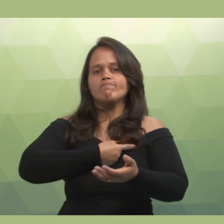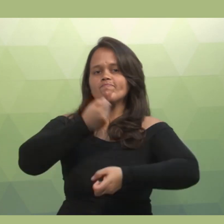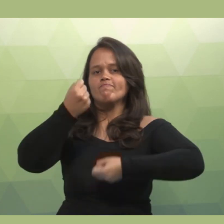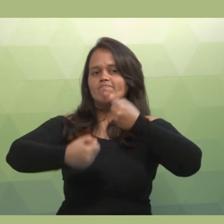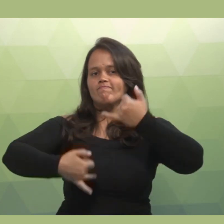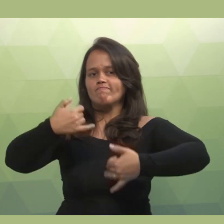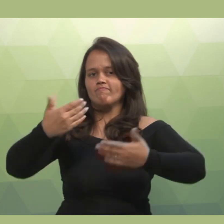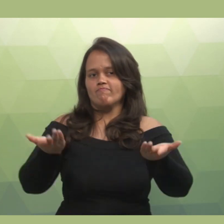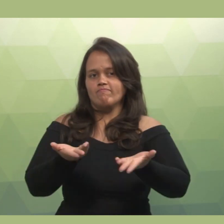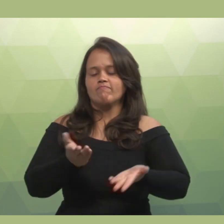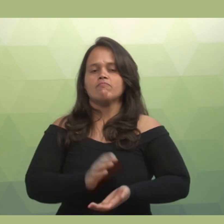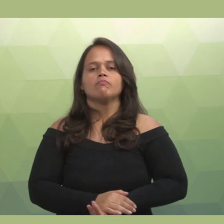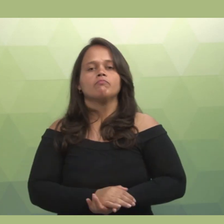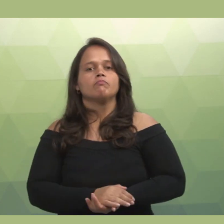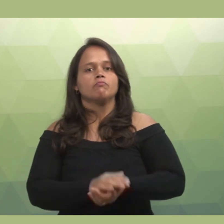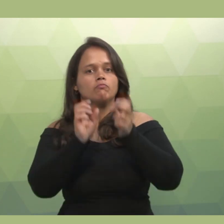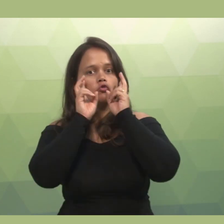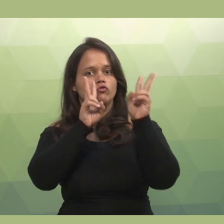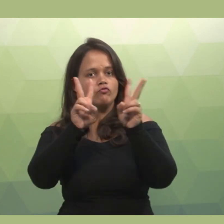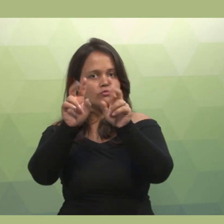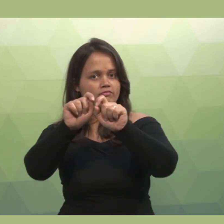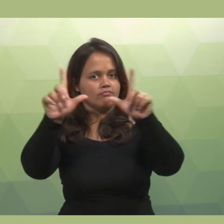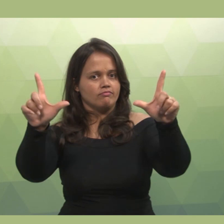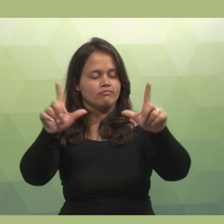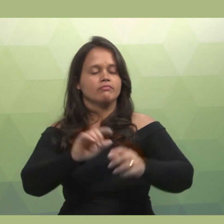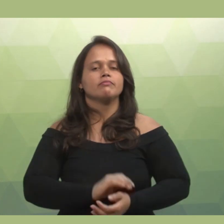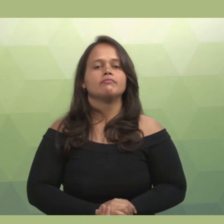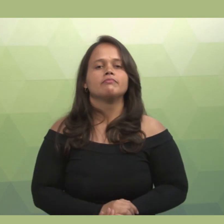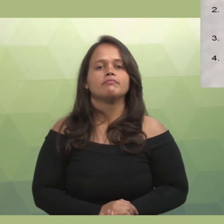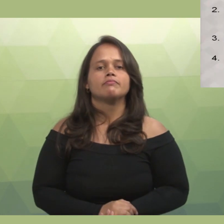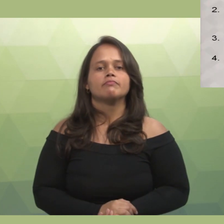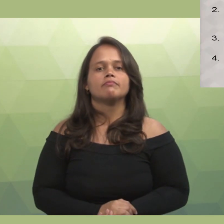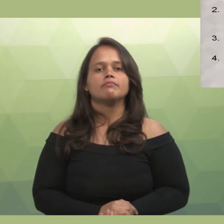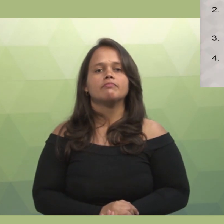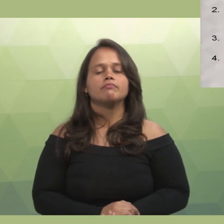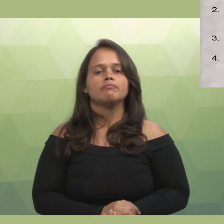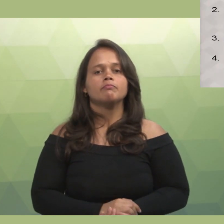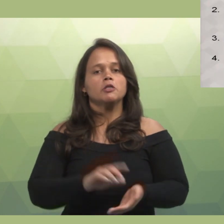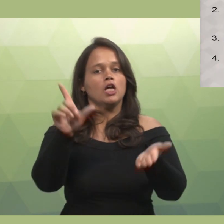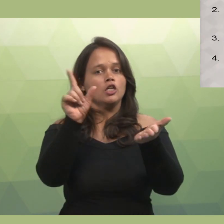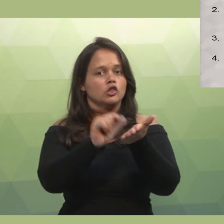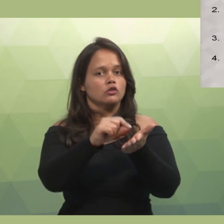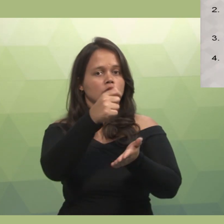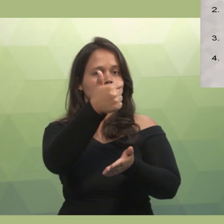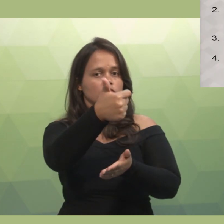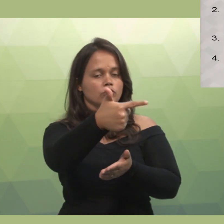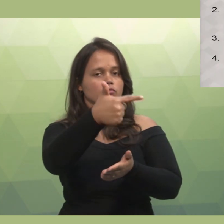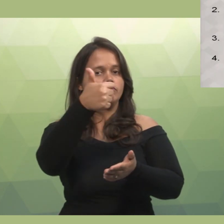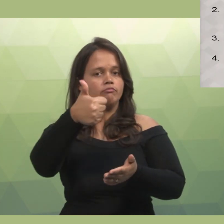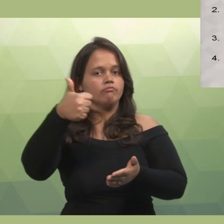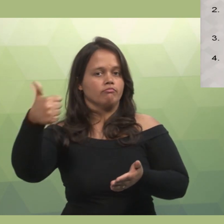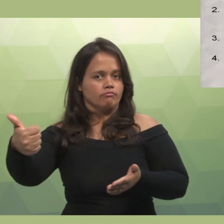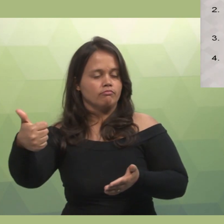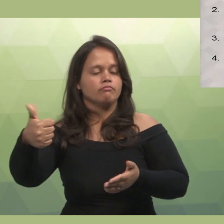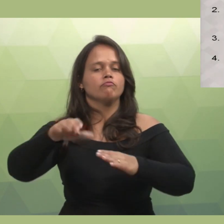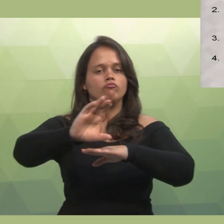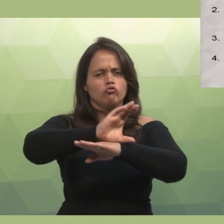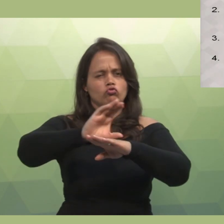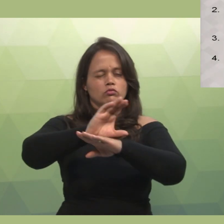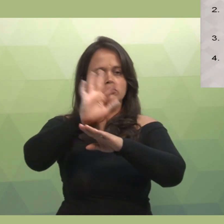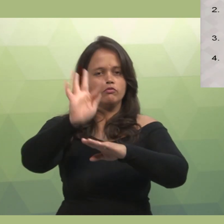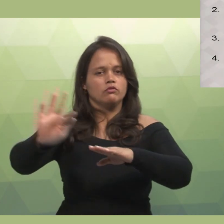que abordamos aqui. Vamos comigo aí na tela de vocês. De acordo com o artigo 211